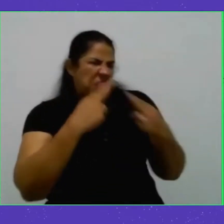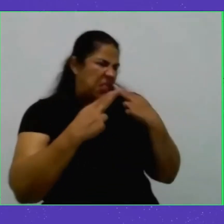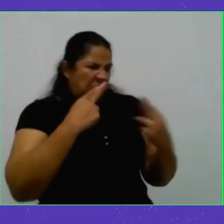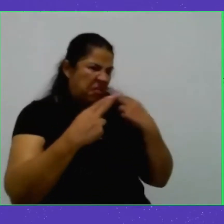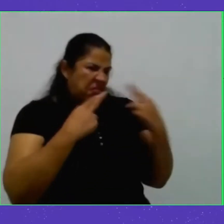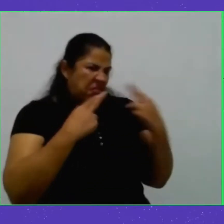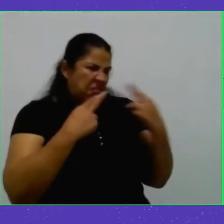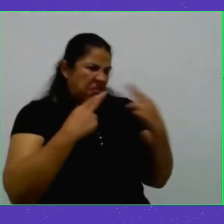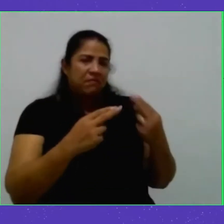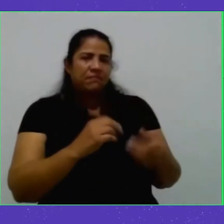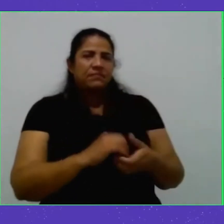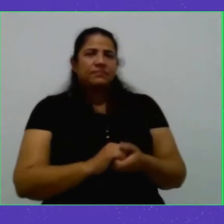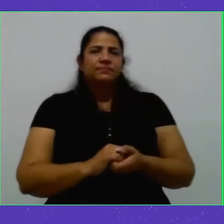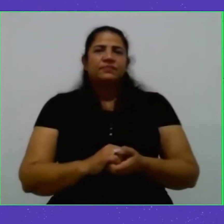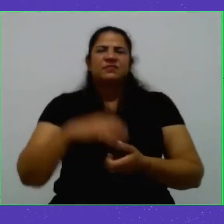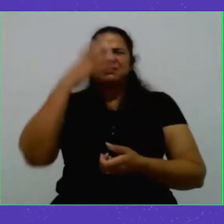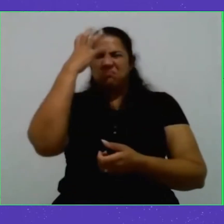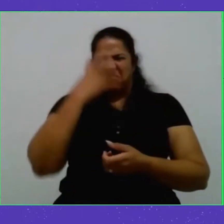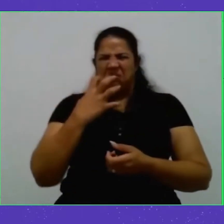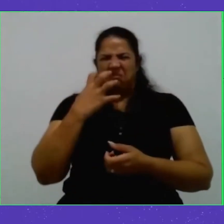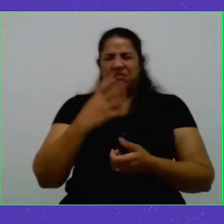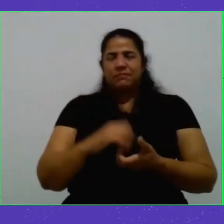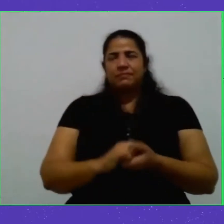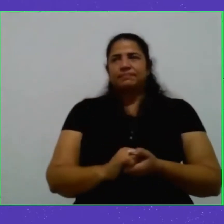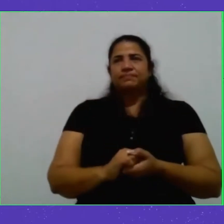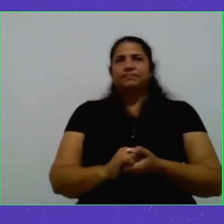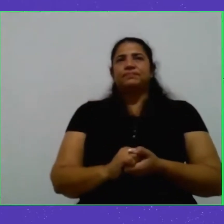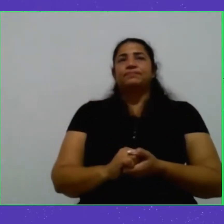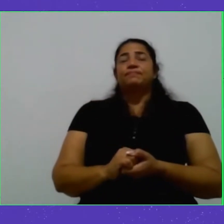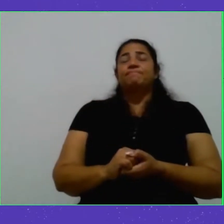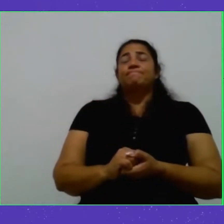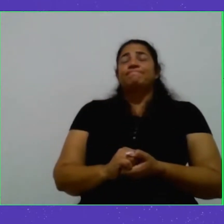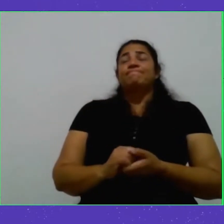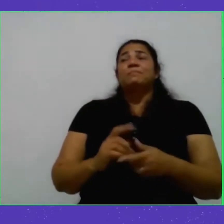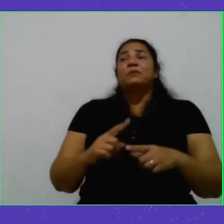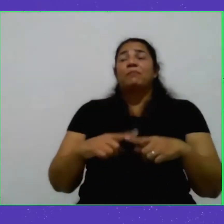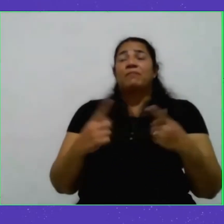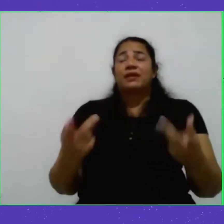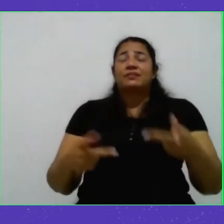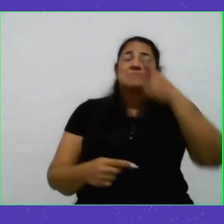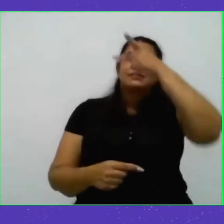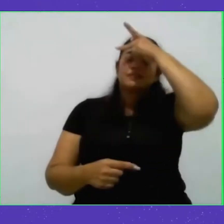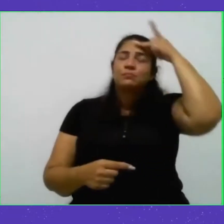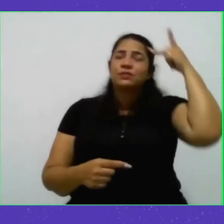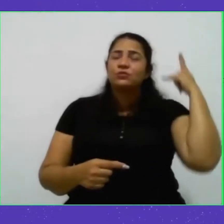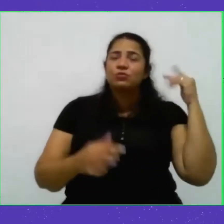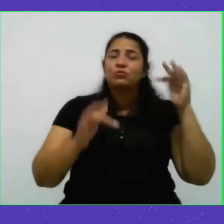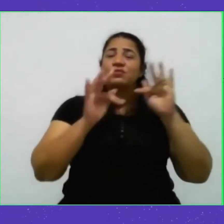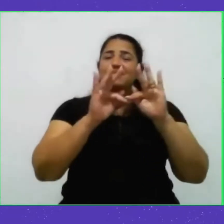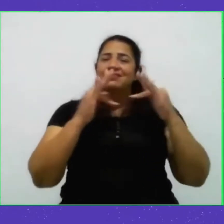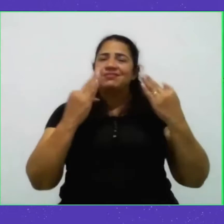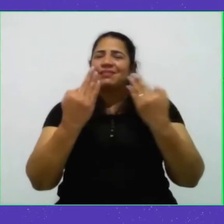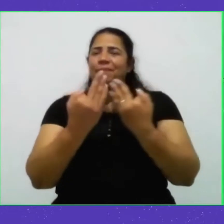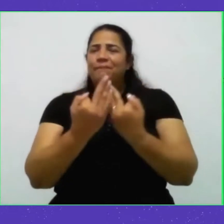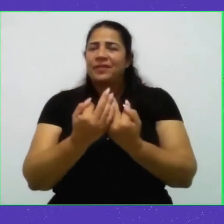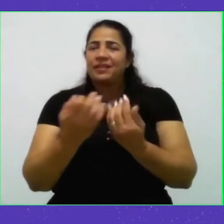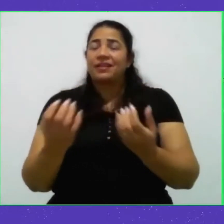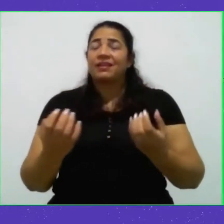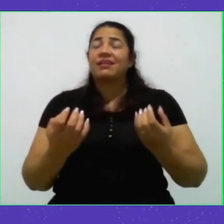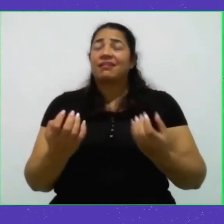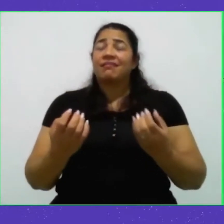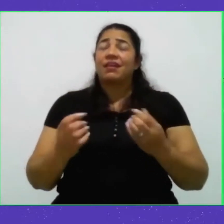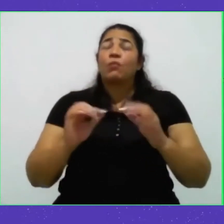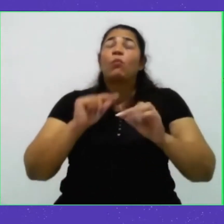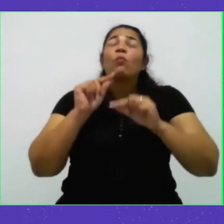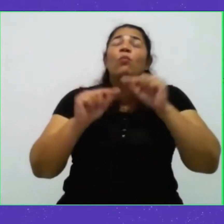E o que essas pessoas que vivem perto de você querem de você? Elas só querem uma coisinha, que você as trate da